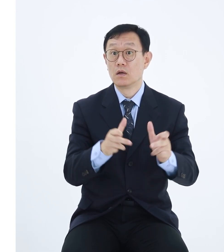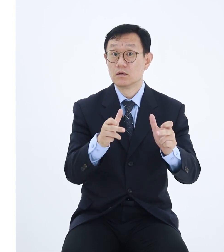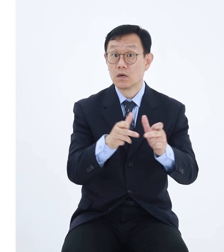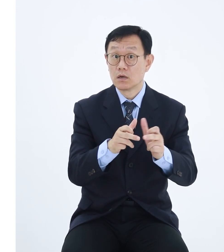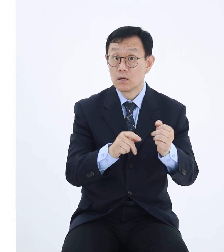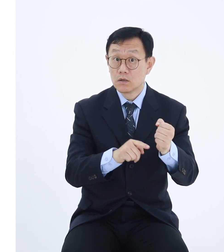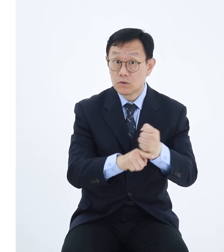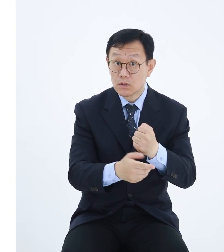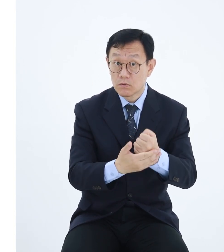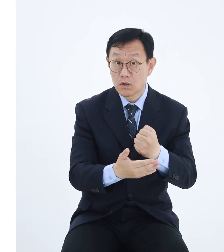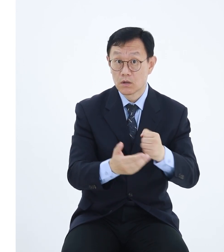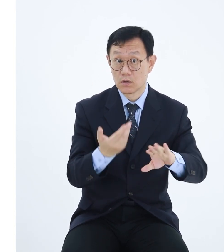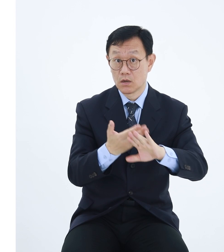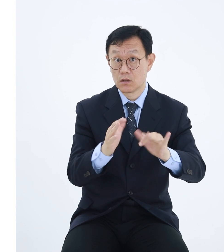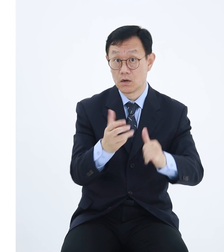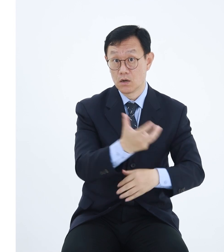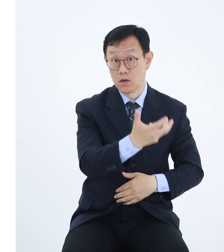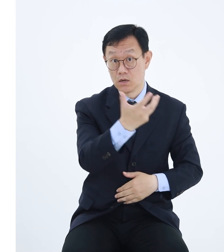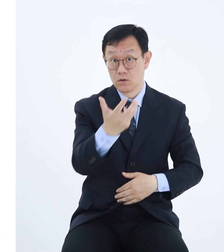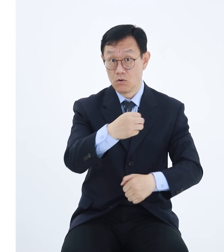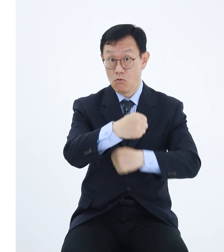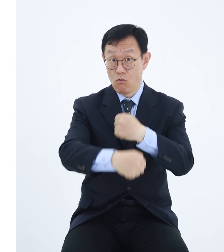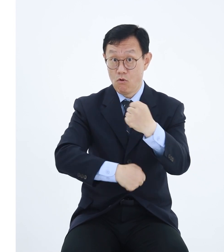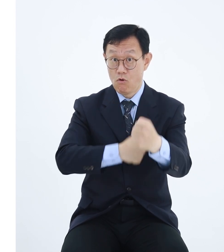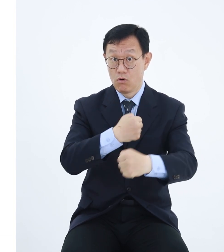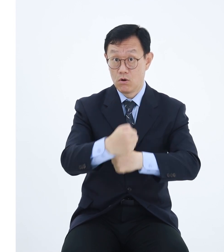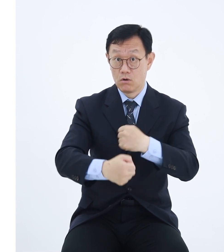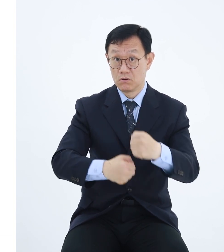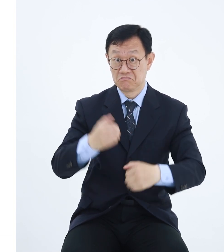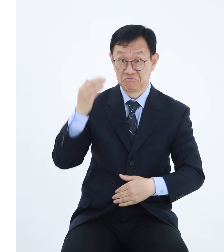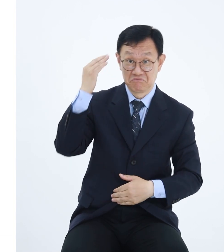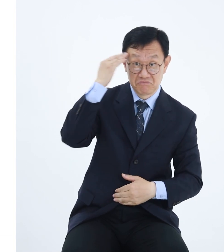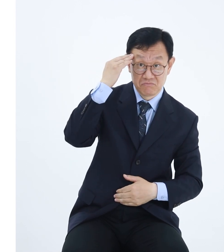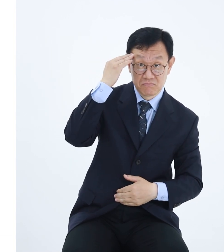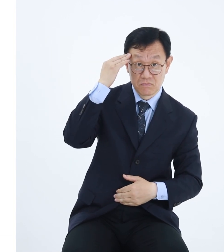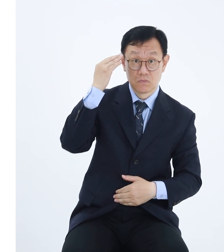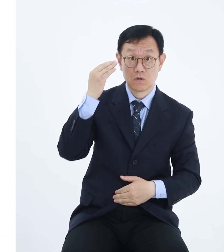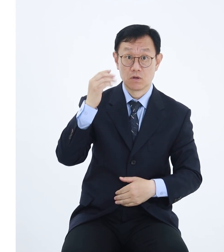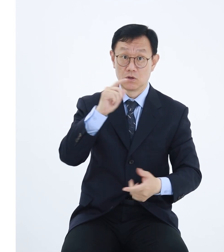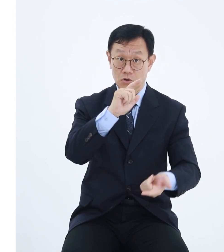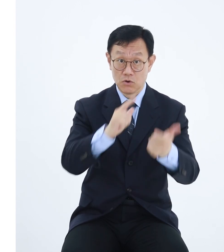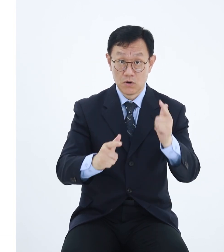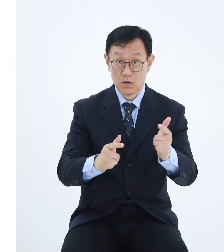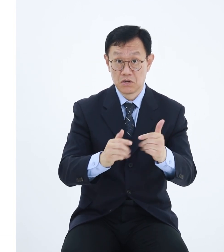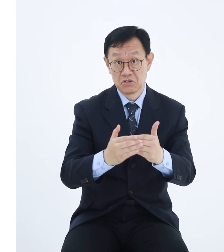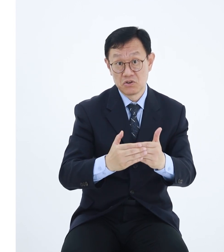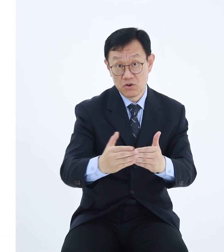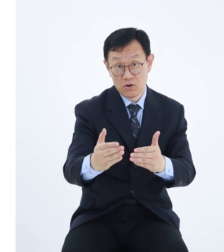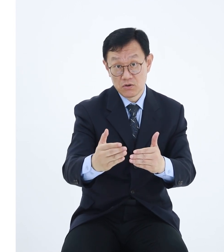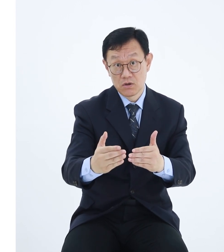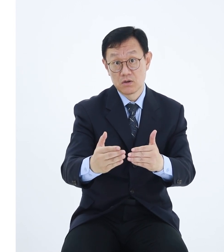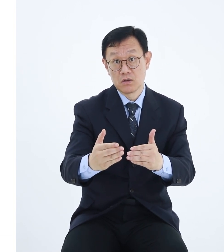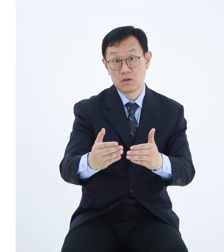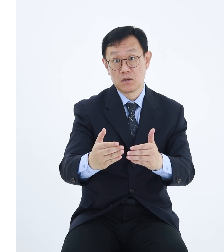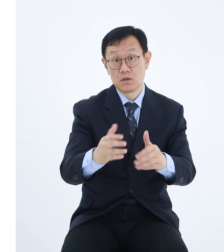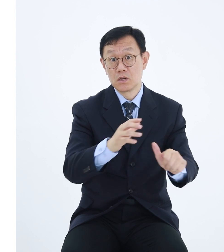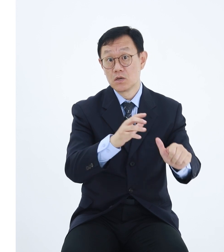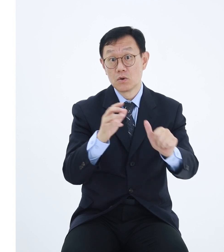2주의 자유와 관련된 권리의 행사를 용이하게 하는데 필요한 각종 절차를 이용한 능력을 박탈당하지 않는다고 명시하고